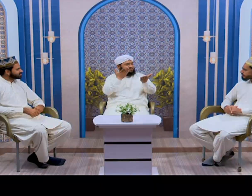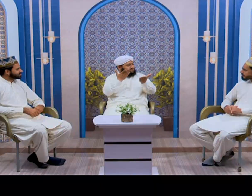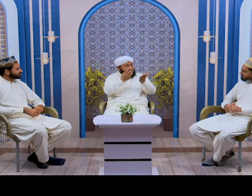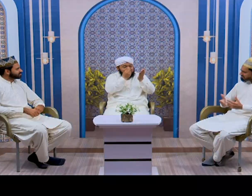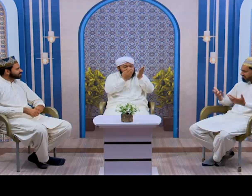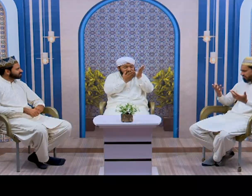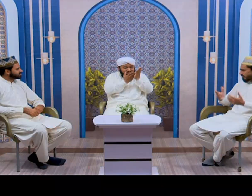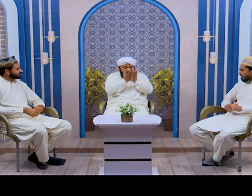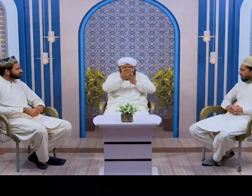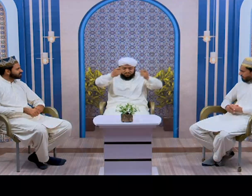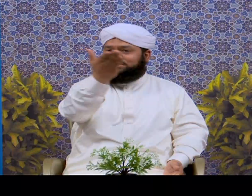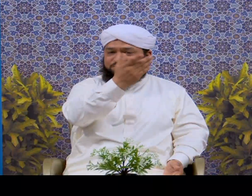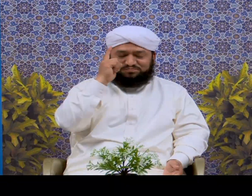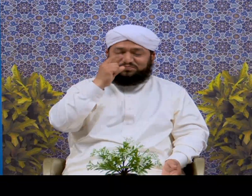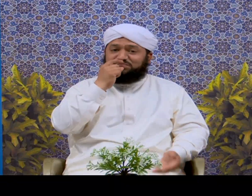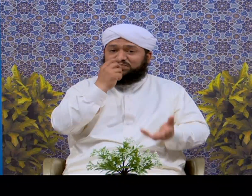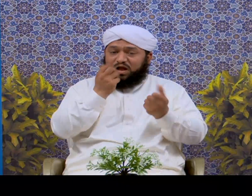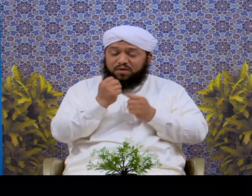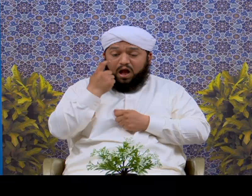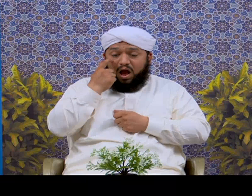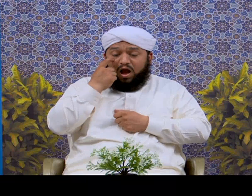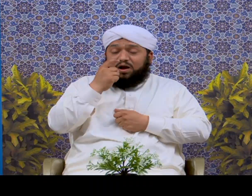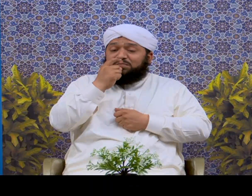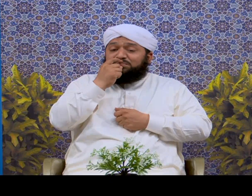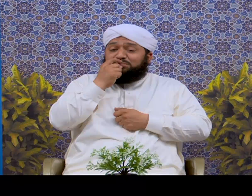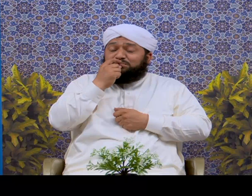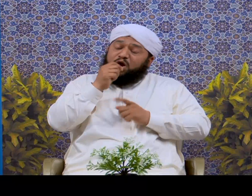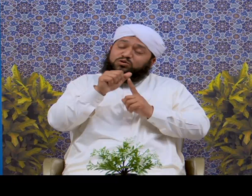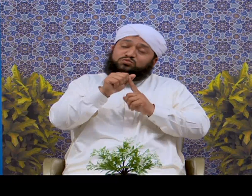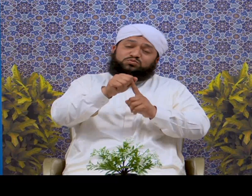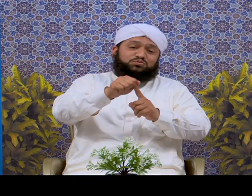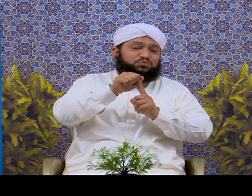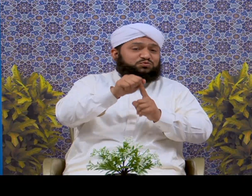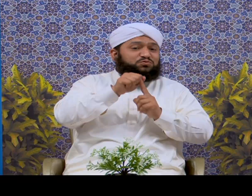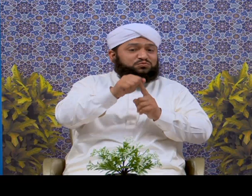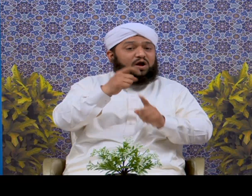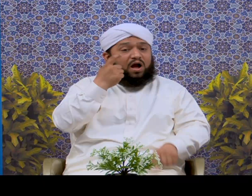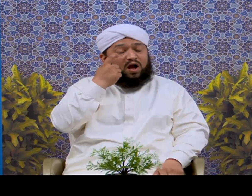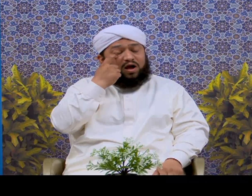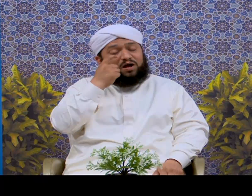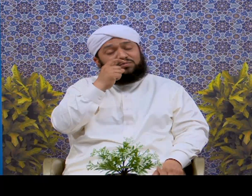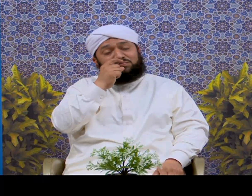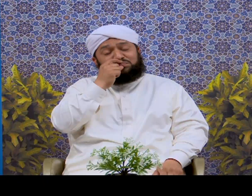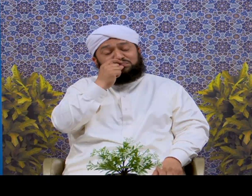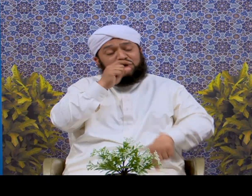پیاری کیاری کی بہار دیکھیے۔ آنکھ کا روزہ رکھیے اور ضرور رکھیے، بلکہ آنکھ کا روزہ تو ڈبل 12